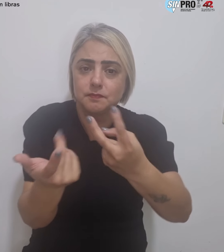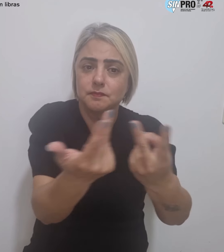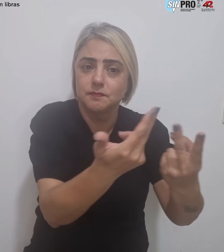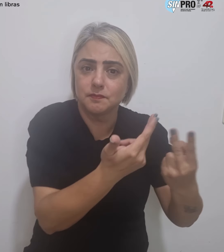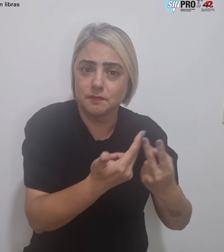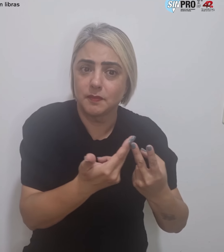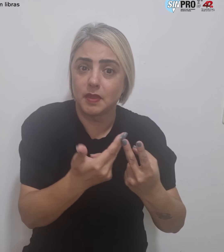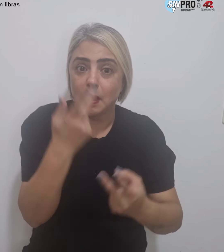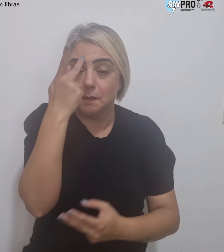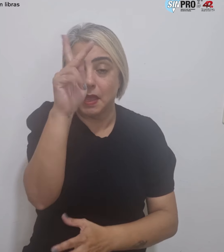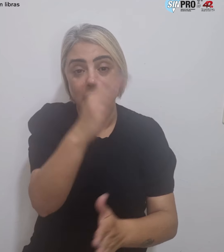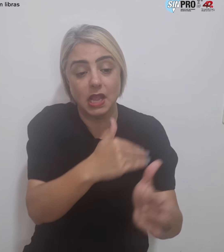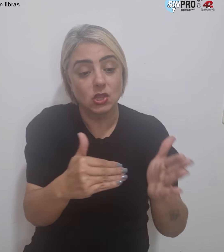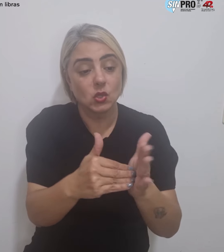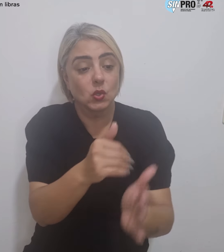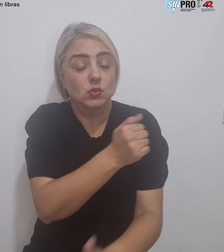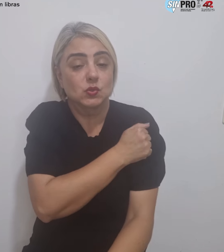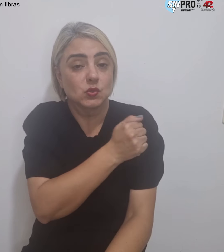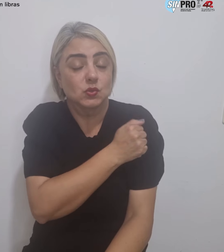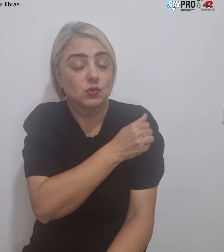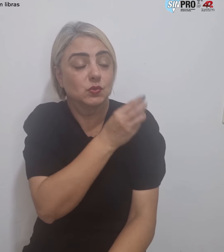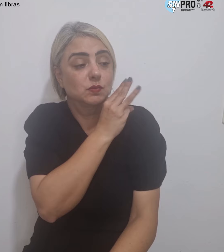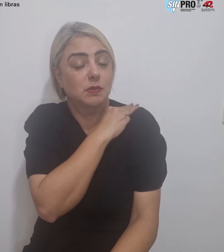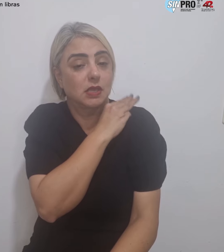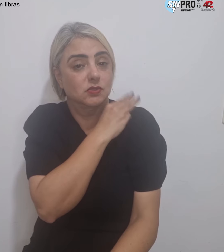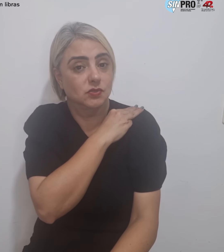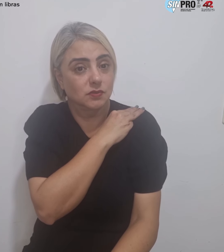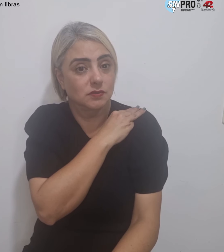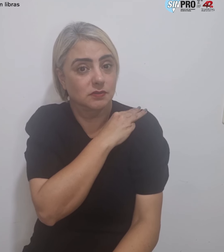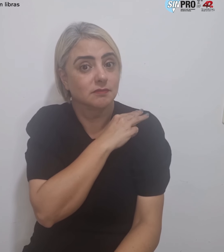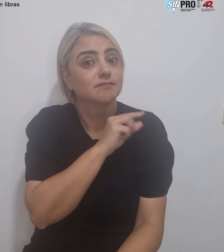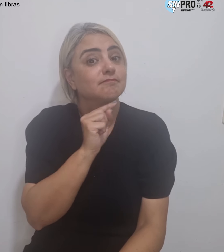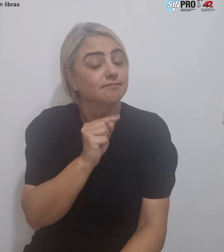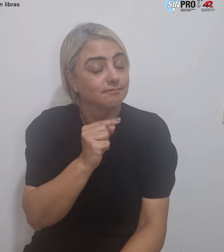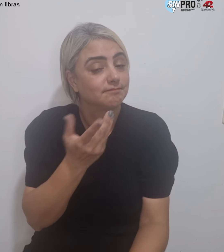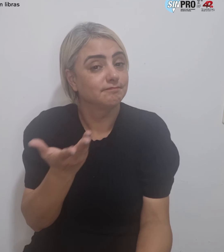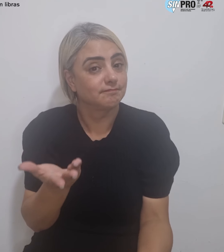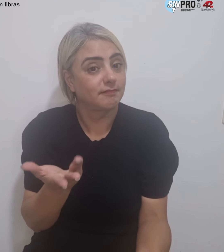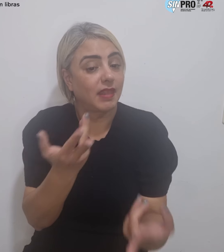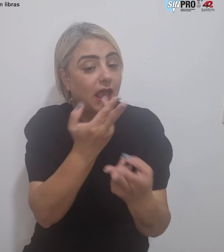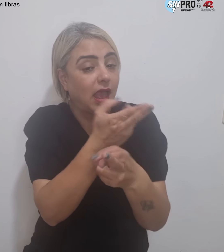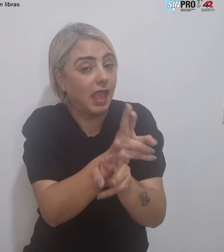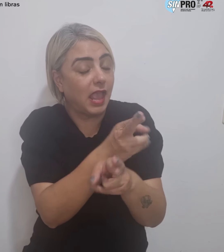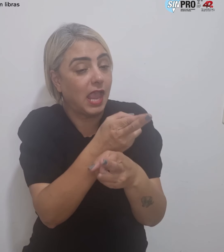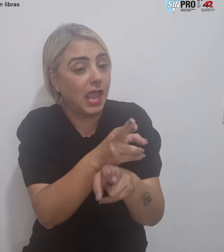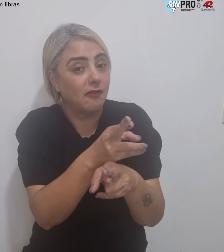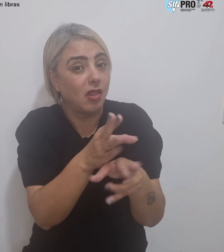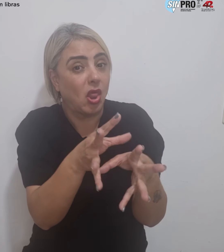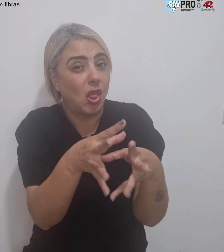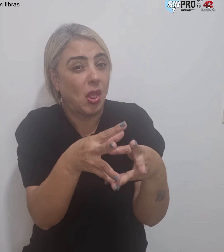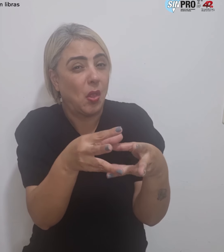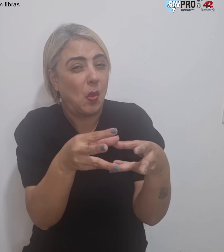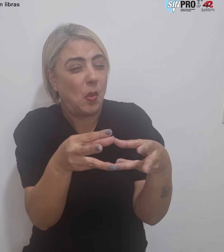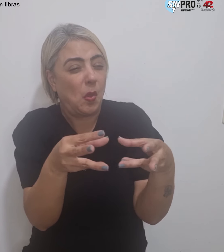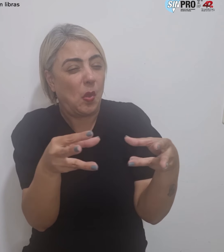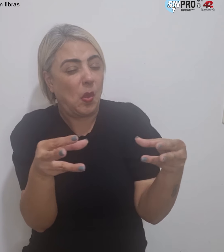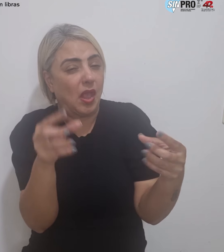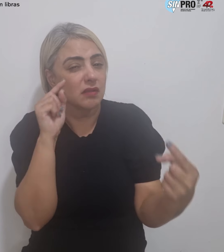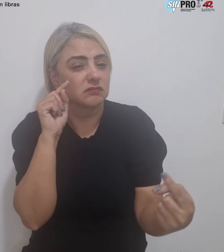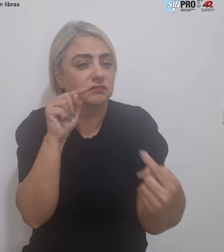todos os estudantes do ensino médio, uma vez que a reforma esvazia o sentido de formação